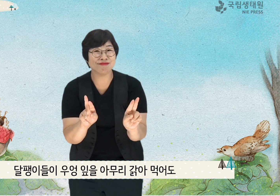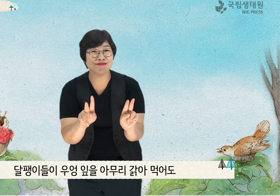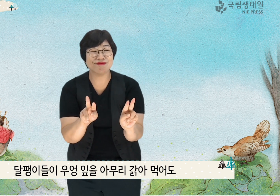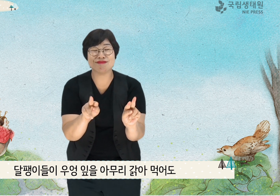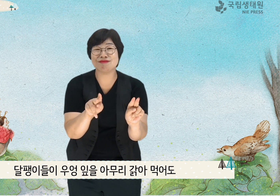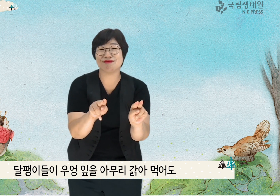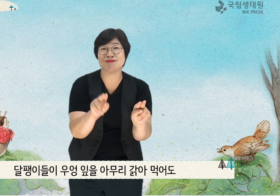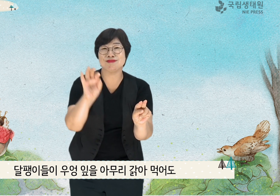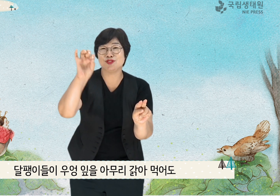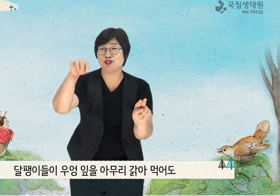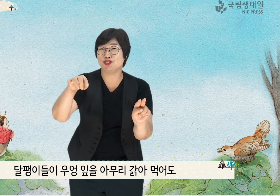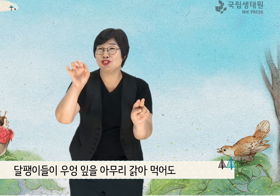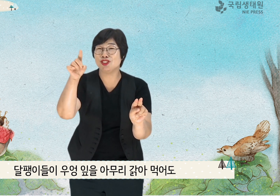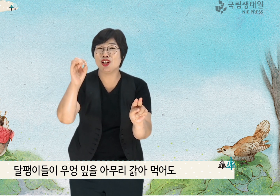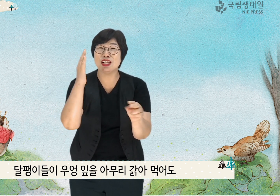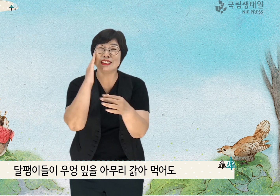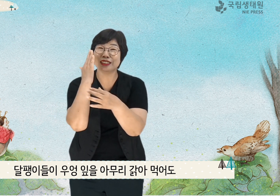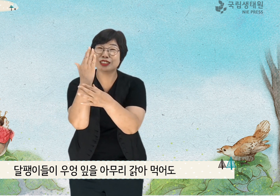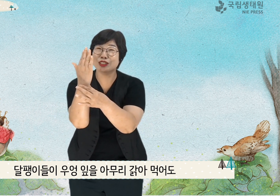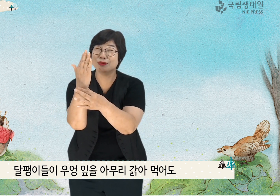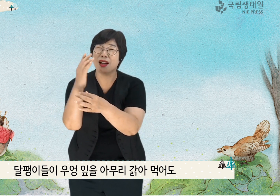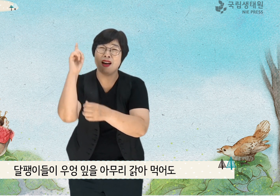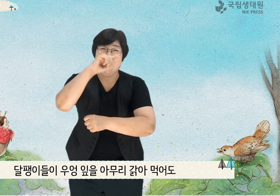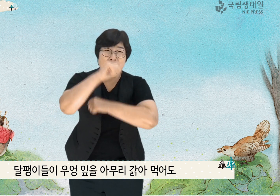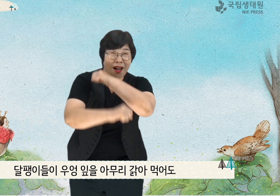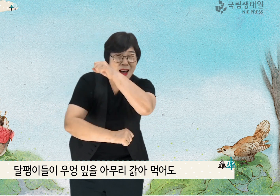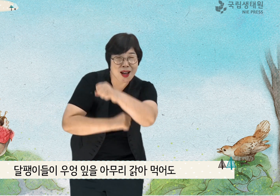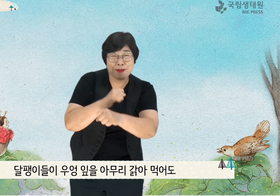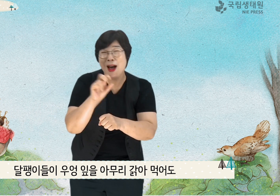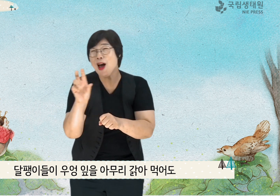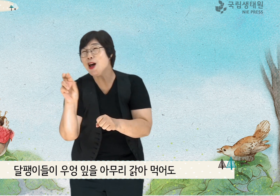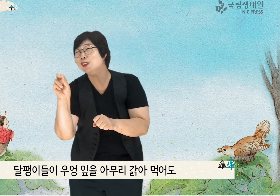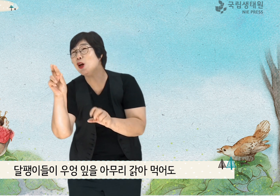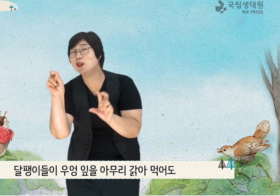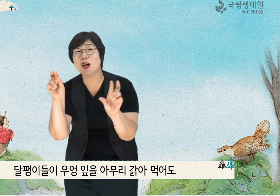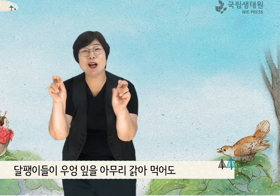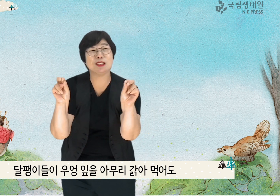달팽이들이 우엉잎을 아무리 갉아먹어도